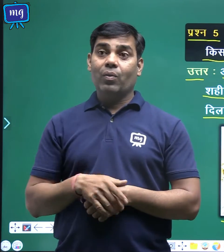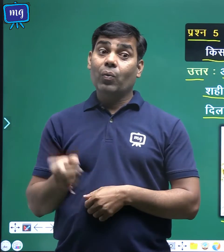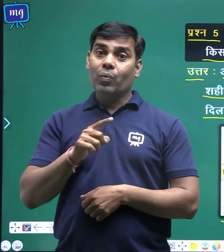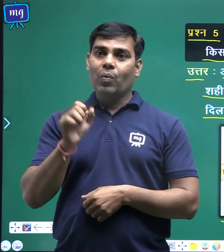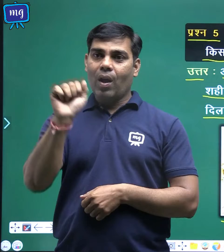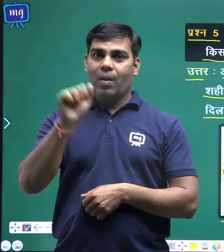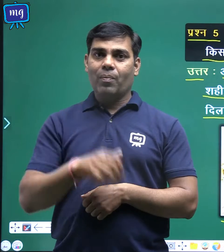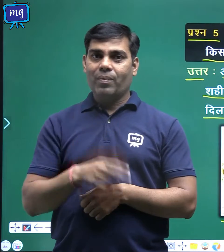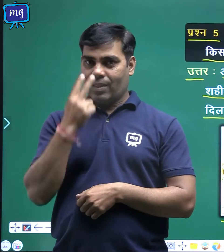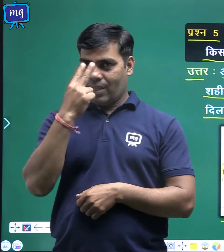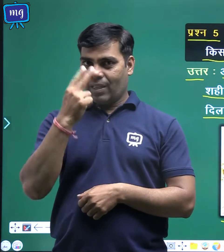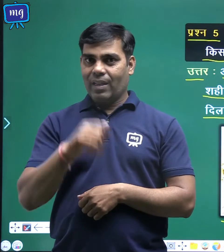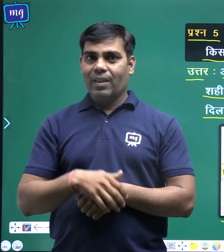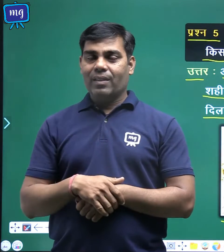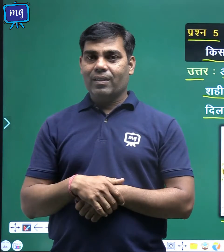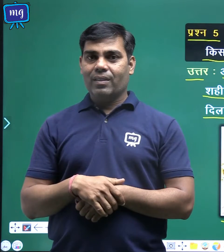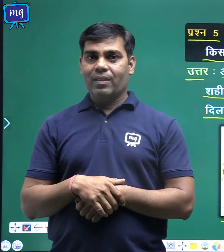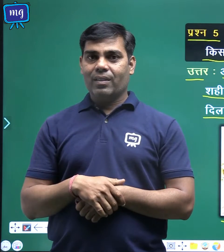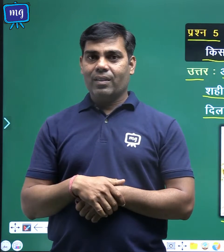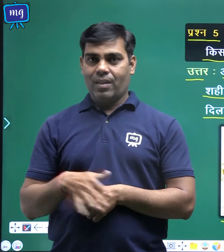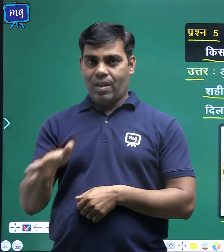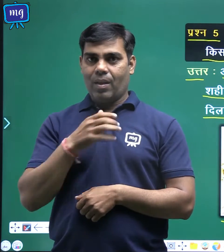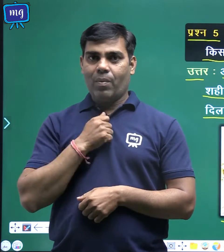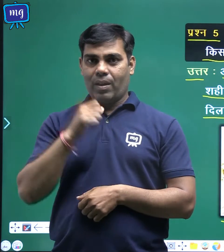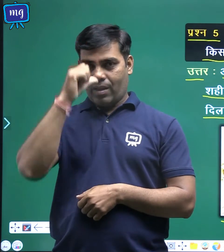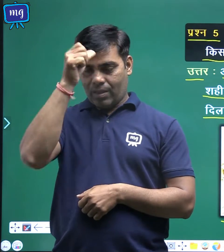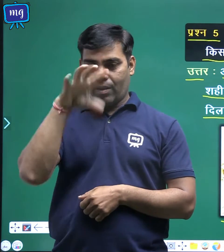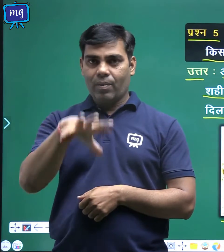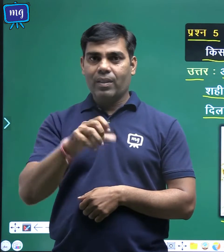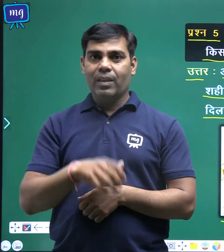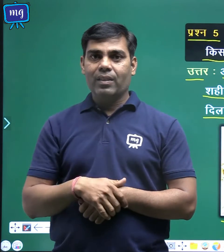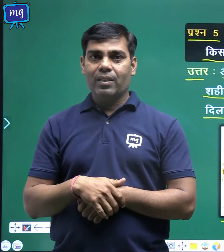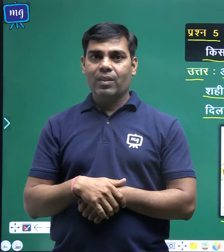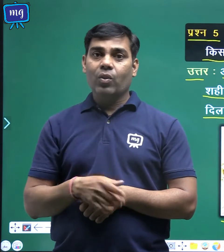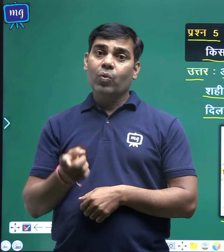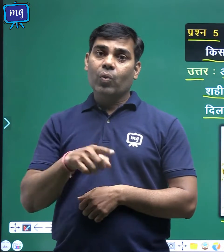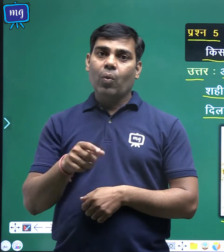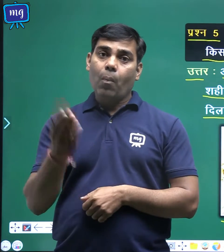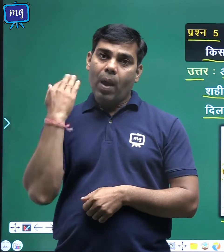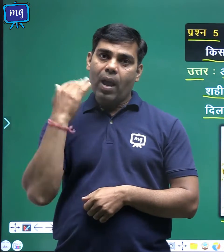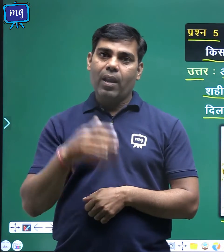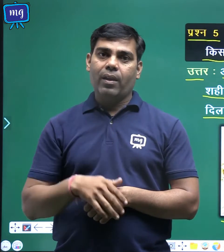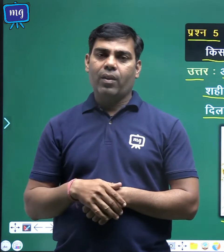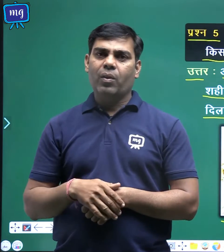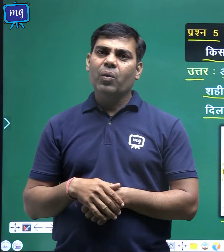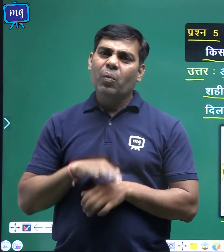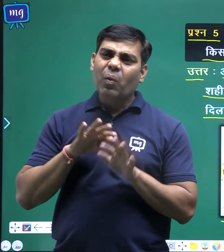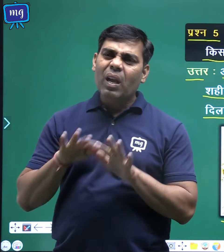आप देख रहे हैं। हमारा देश जो पहले गुलाम